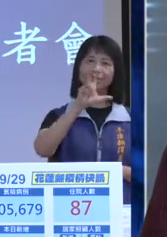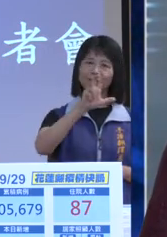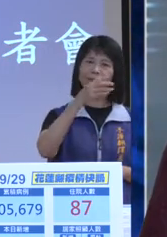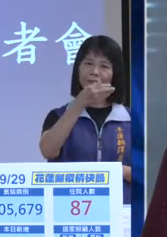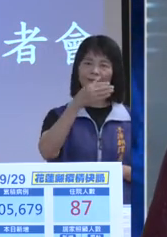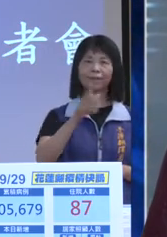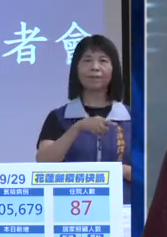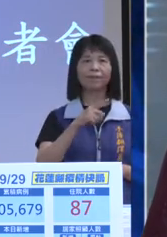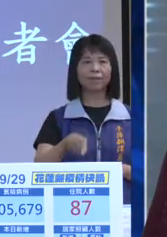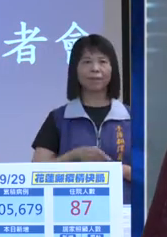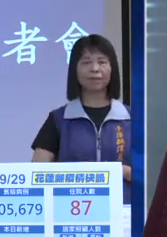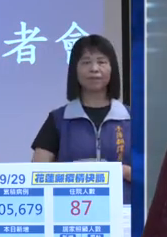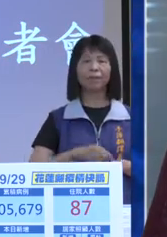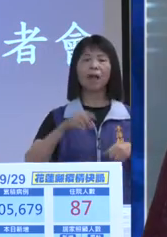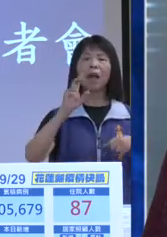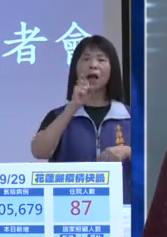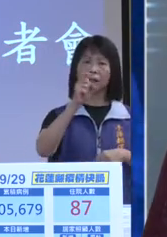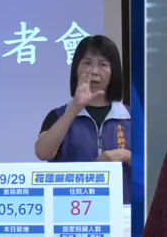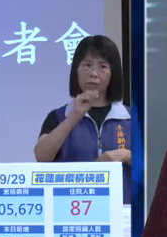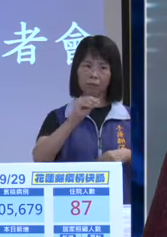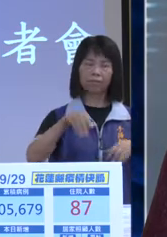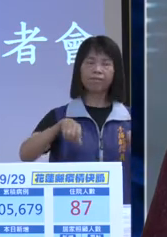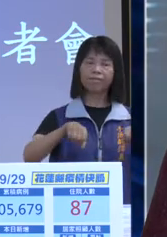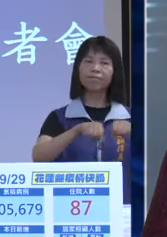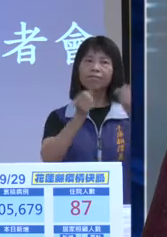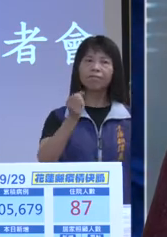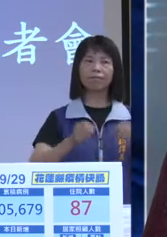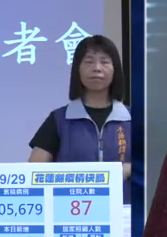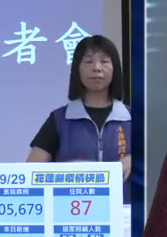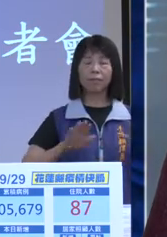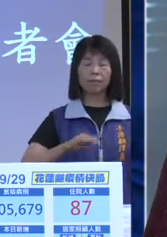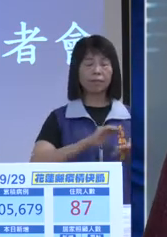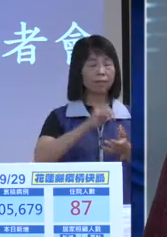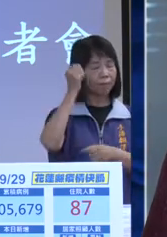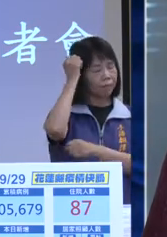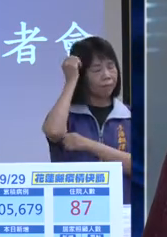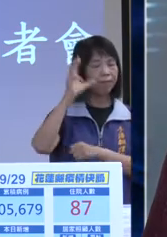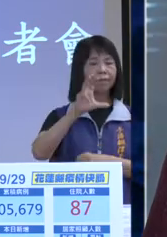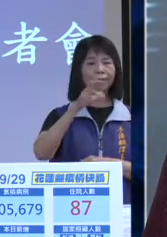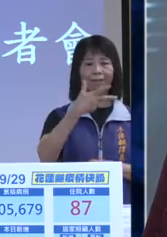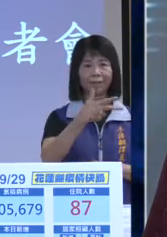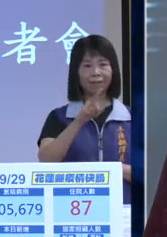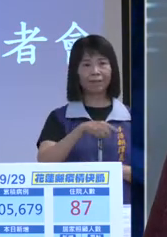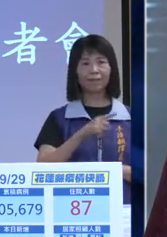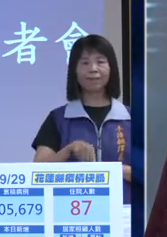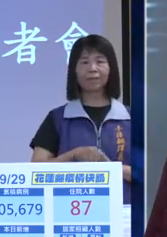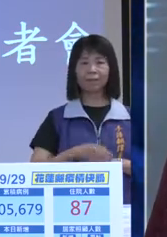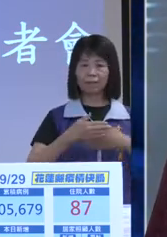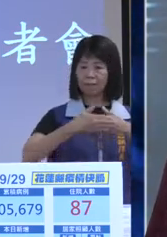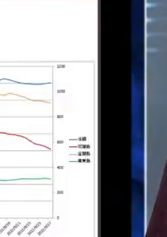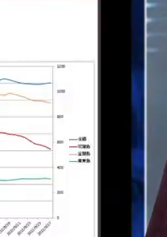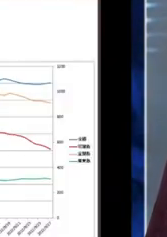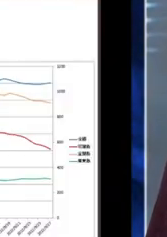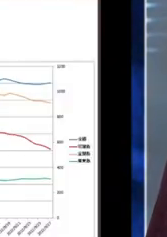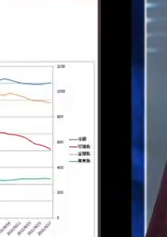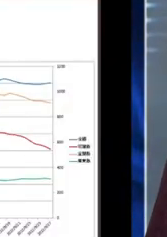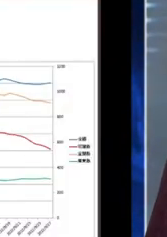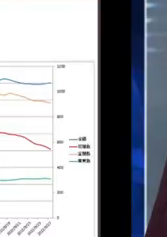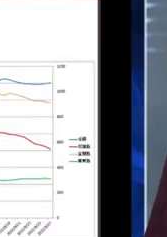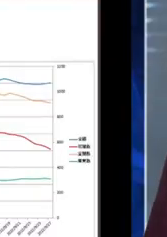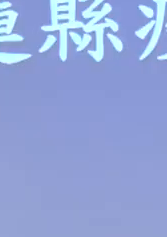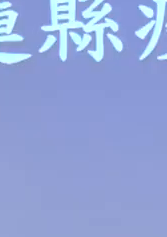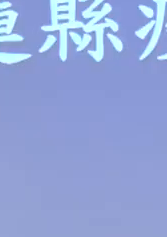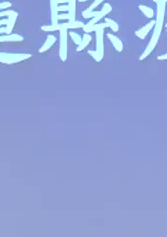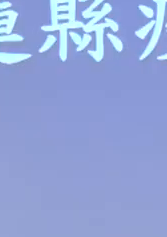30剂，10月3号开始有5类人可以接种莫德纳次世代疫苗，公费流感疫苗也将从10月1号起开始接